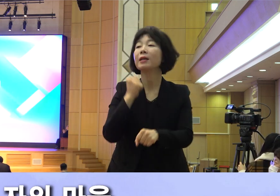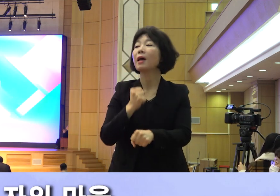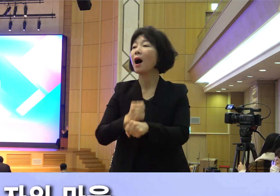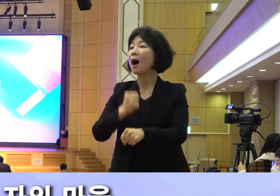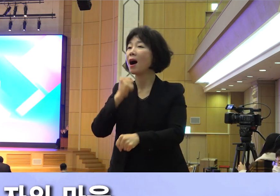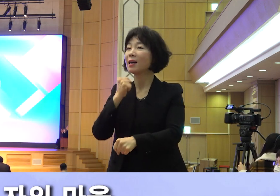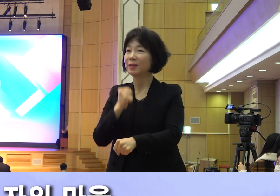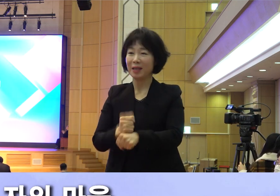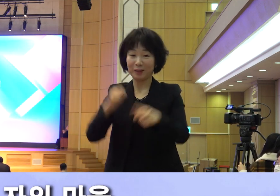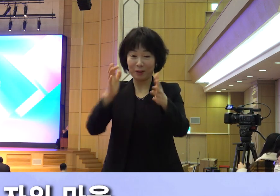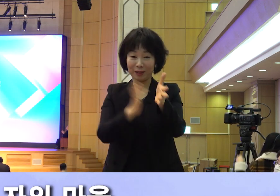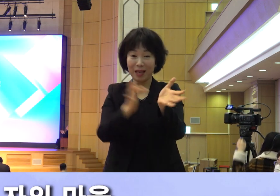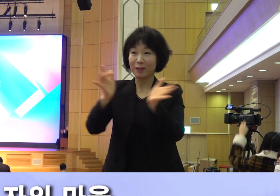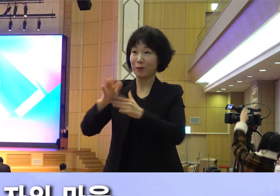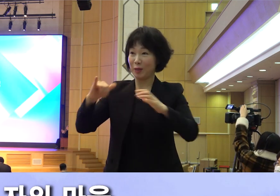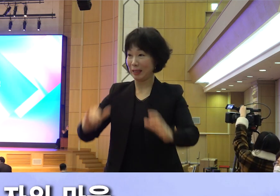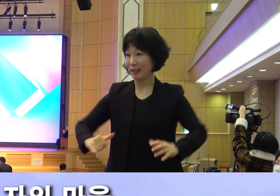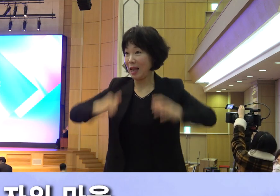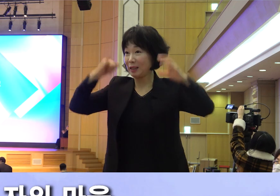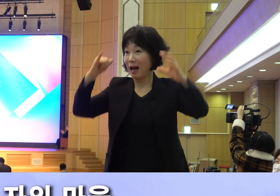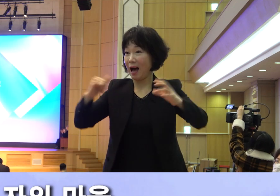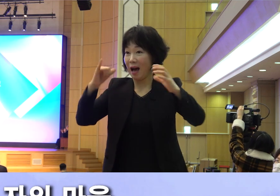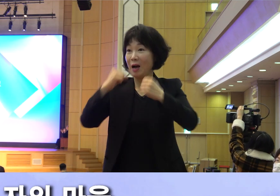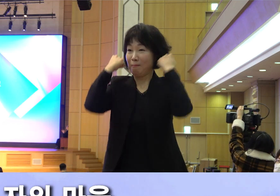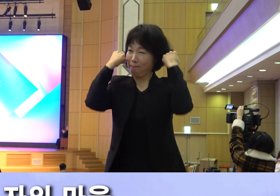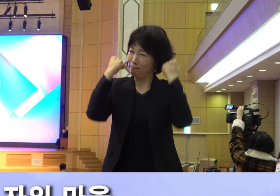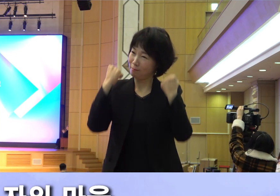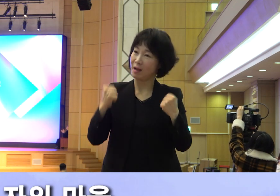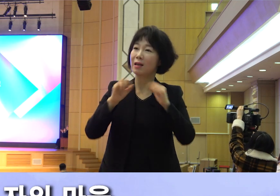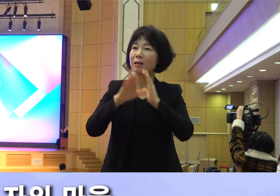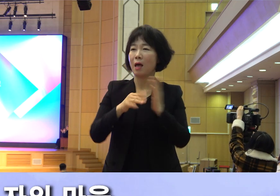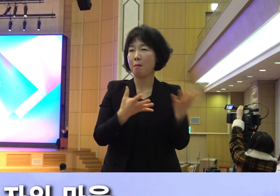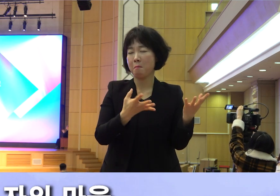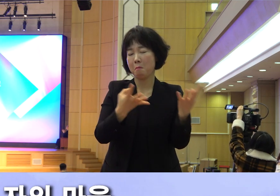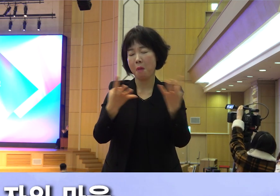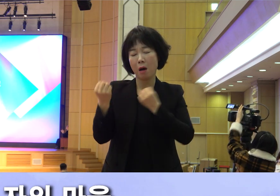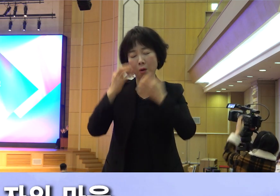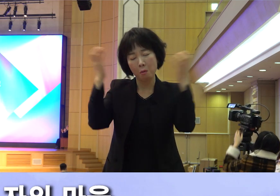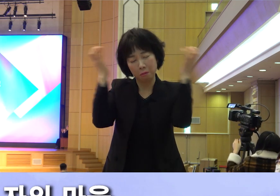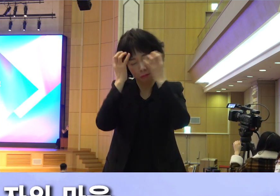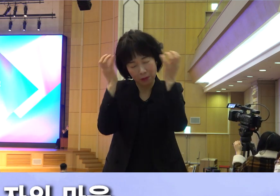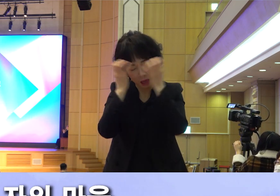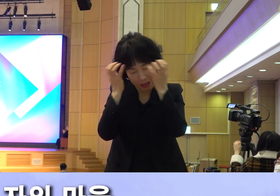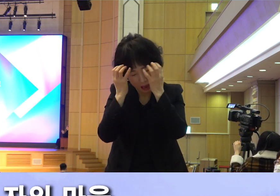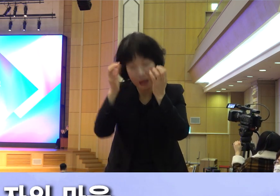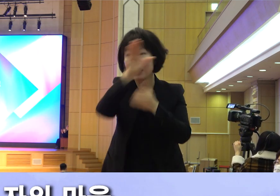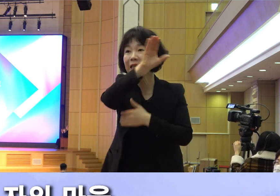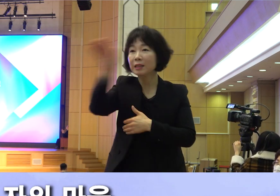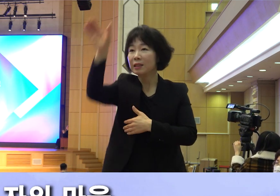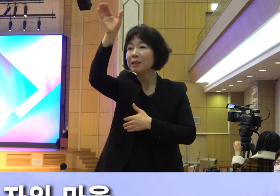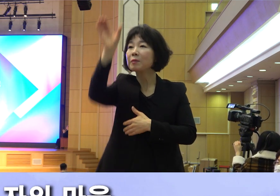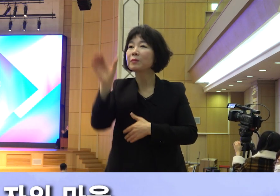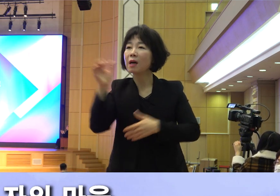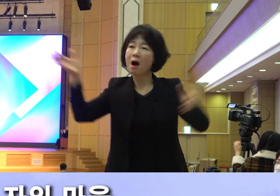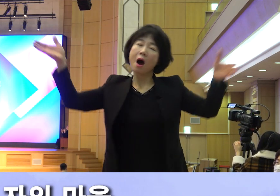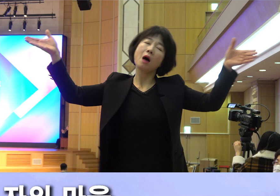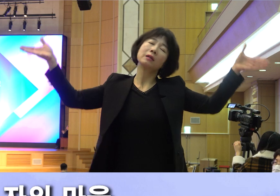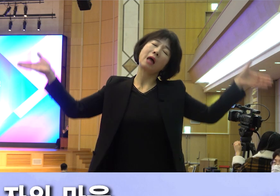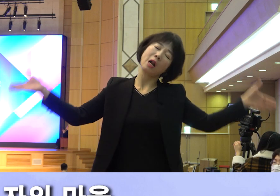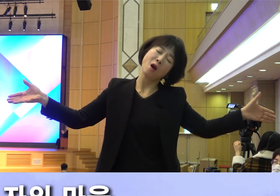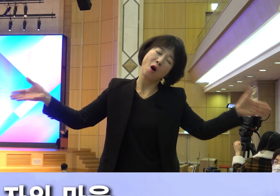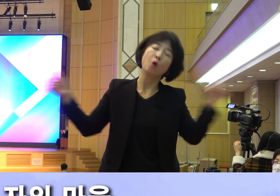때, 예수 세상 계실 때 많은 고생하시고 십자가에 달려